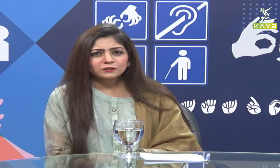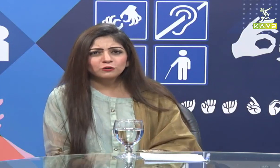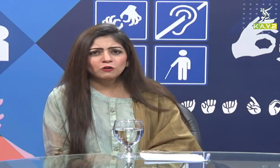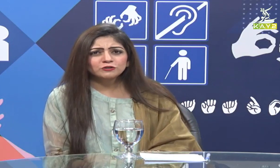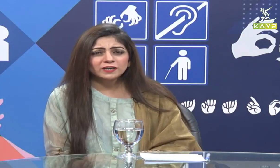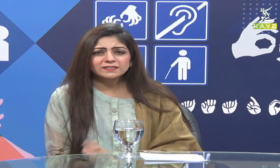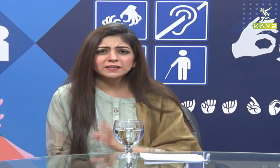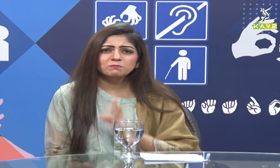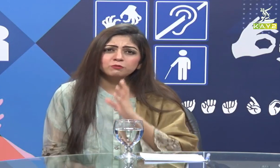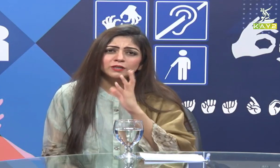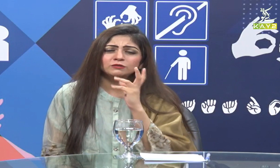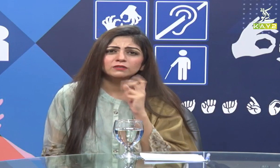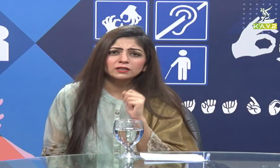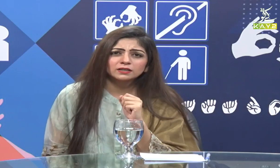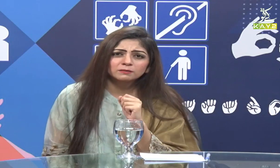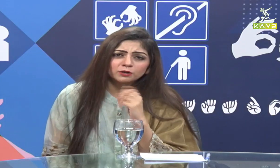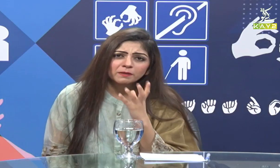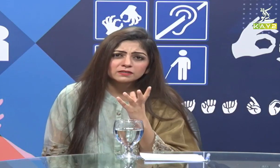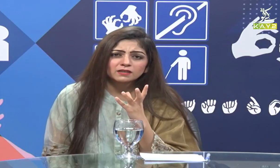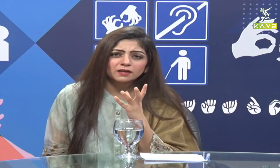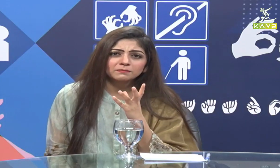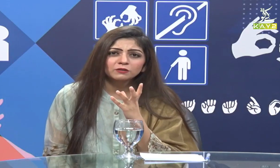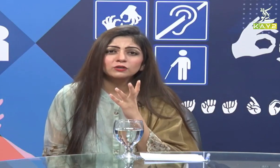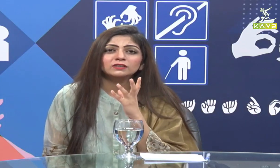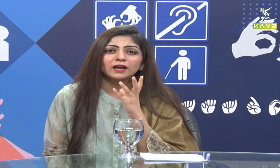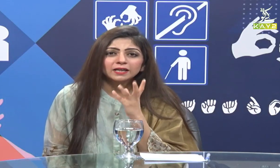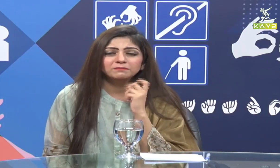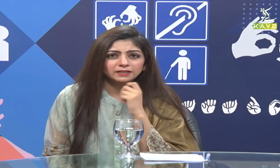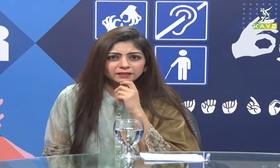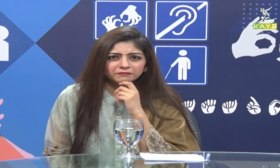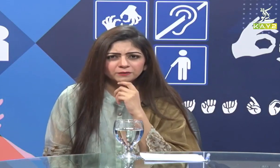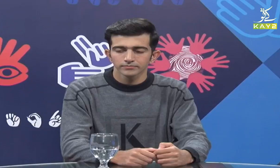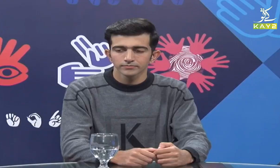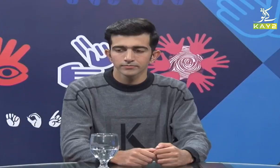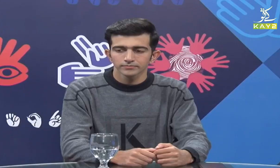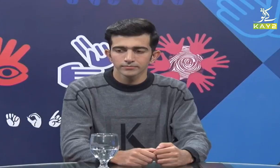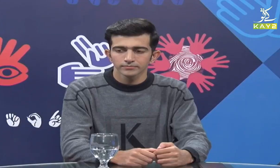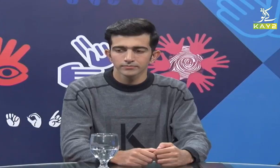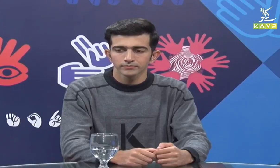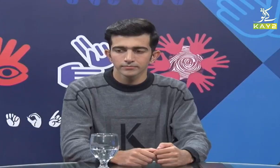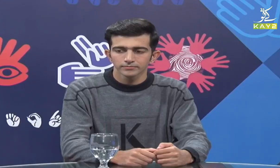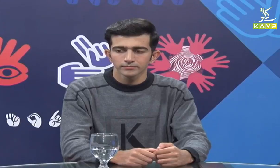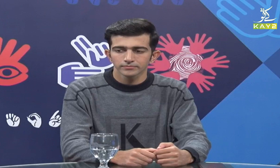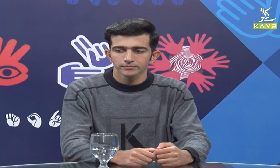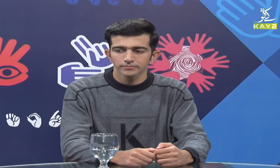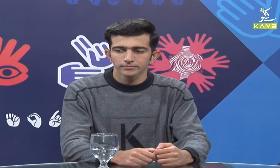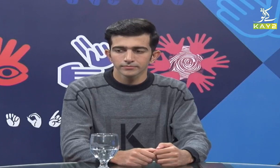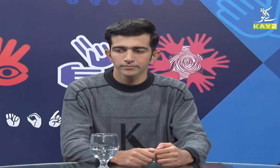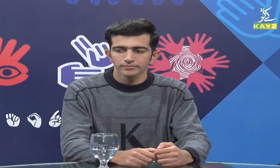तो जैसे कि पूरे पाकिस्तान में कोई 9 मिलियन डेफ कम्युनिटी है, तो कभी आपने ये सोचा कि भाई 9 मिलियन